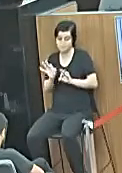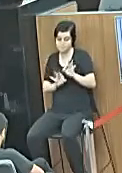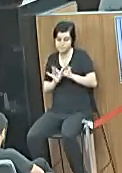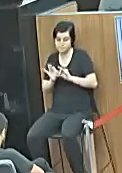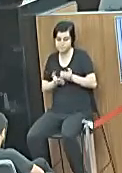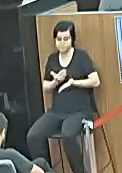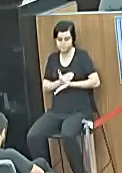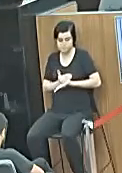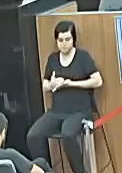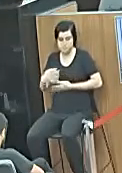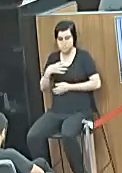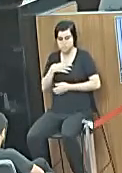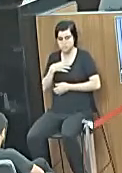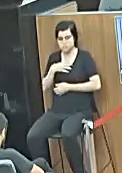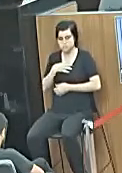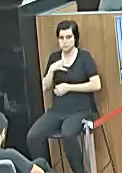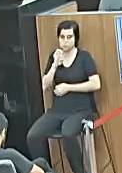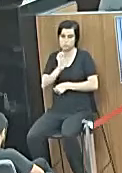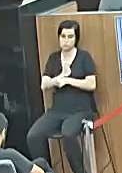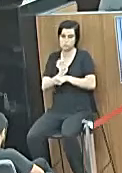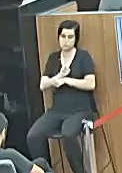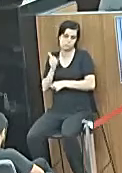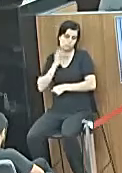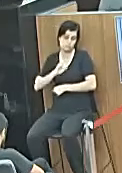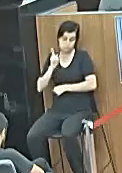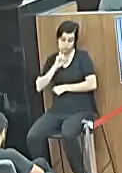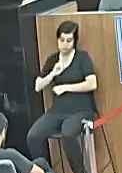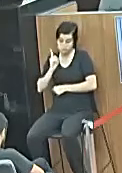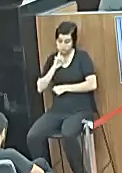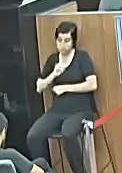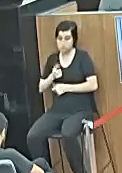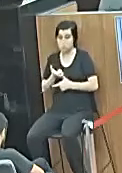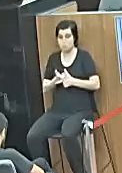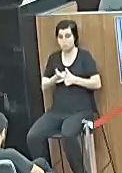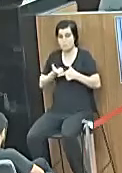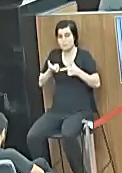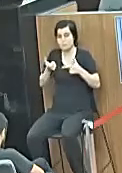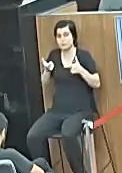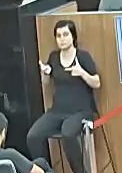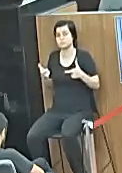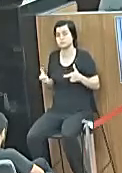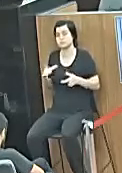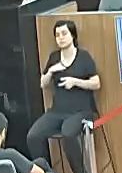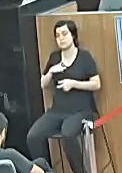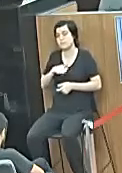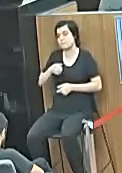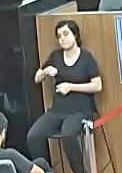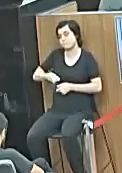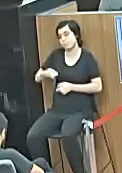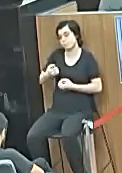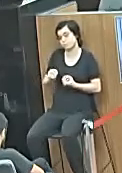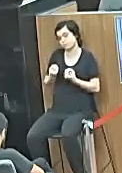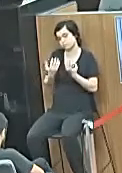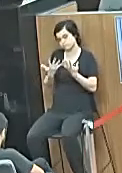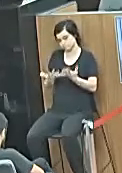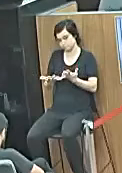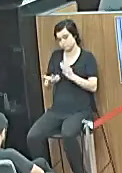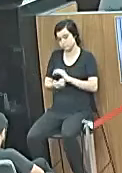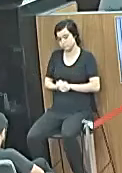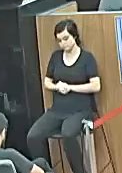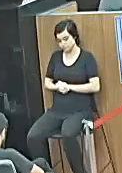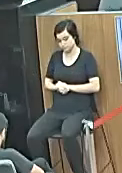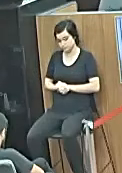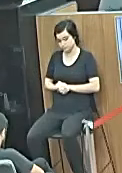na universidade do estado de minas gerais com aumento gradativo do número de bolsas concedidas e